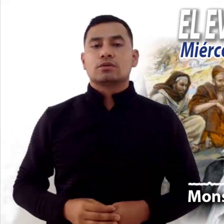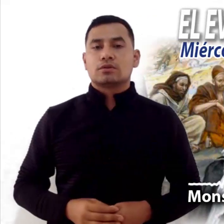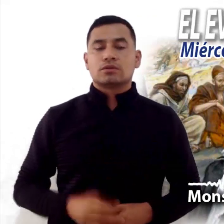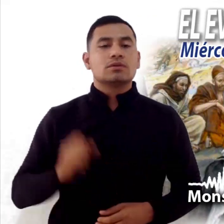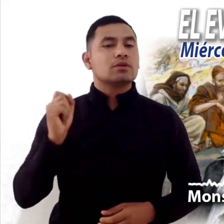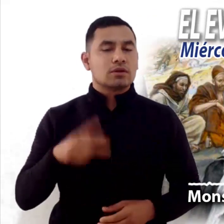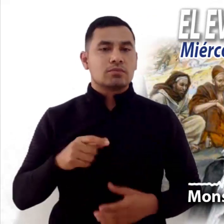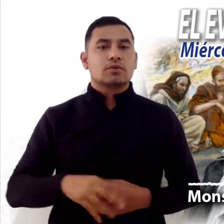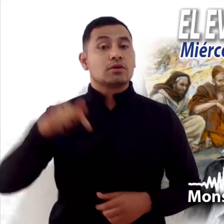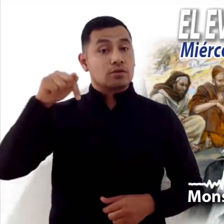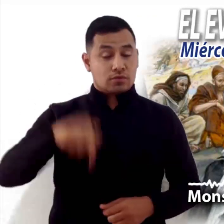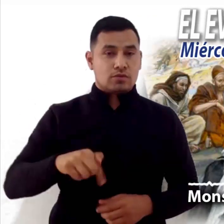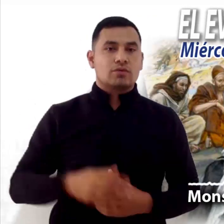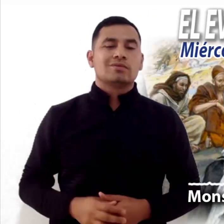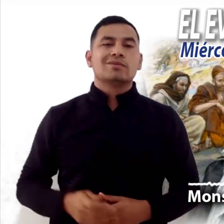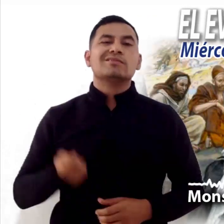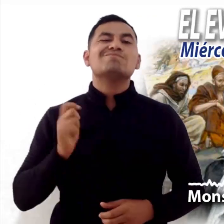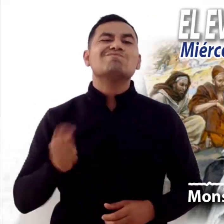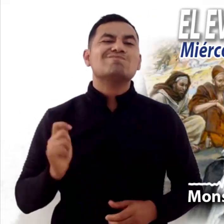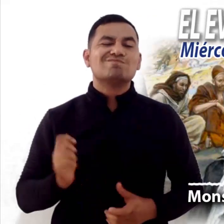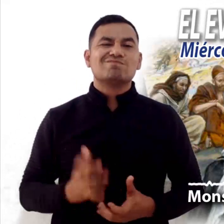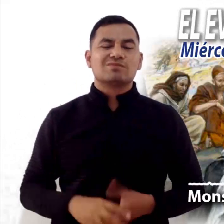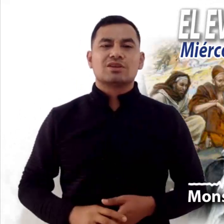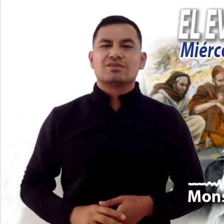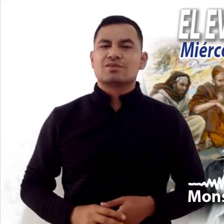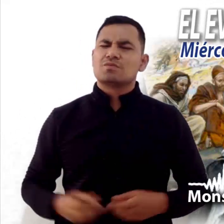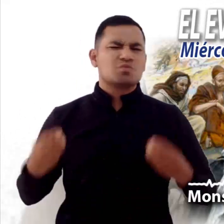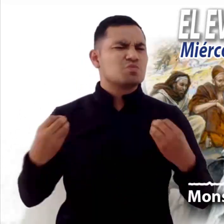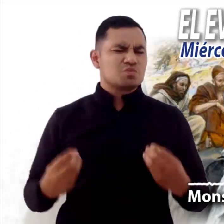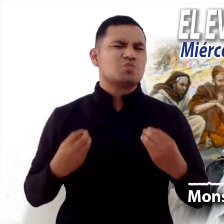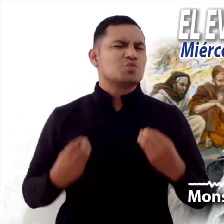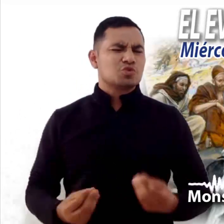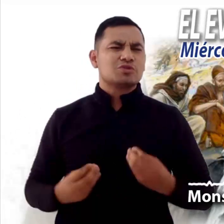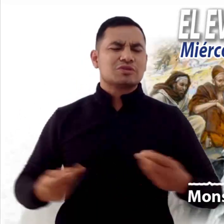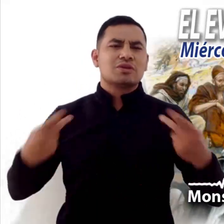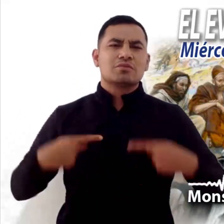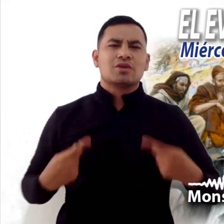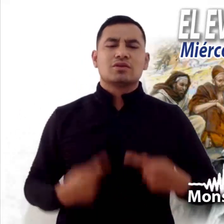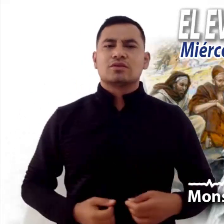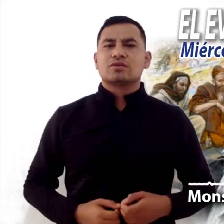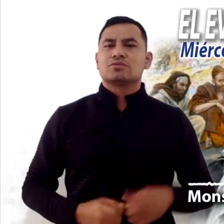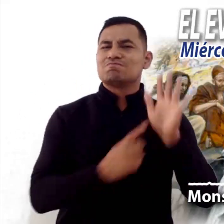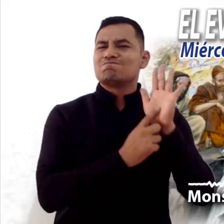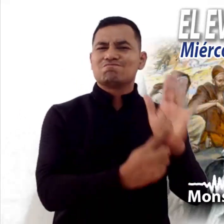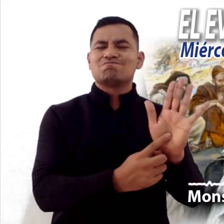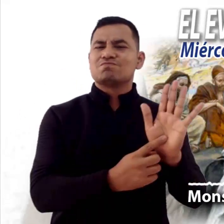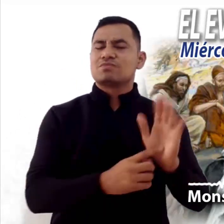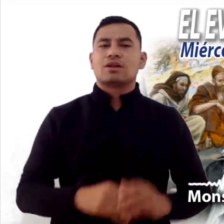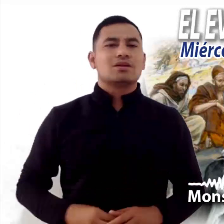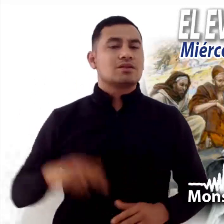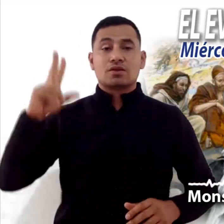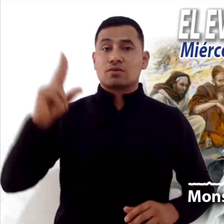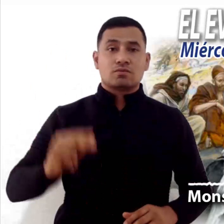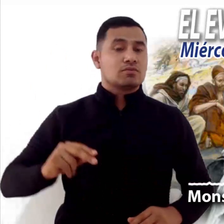tiene fruto. También hoy hay quien hace ruido y no tiene sustancia. Pero San